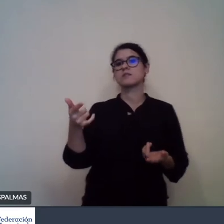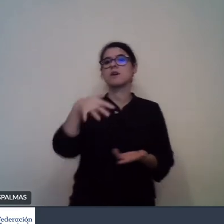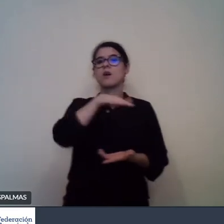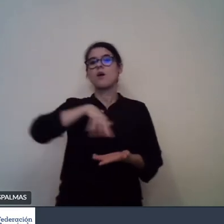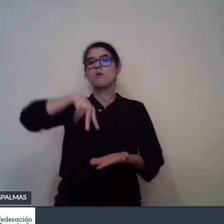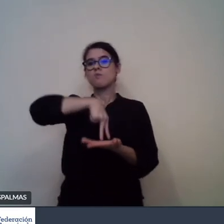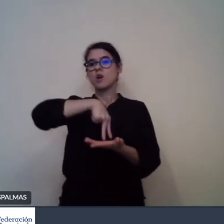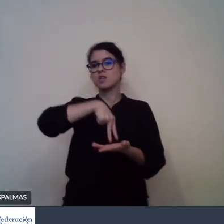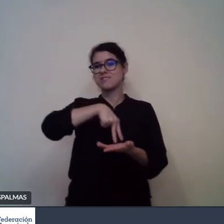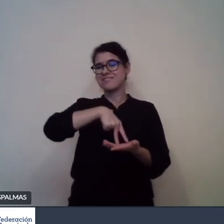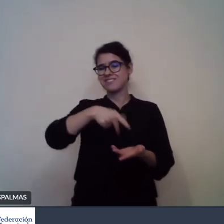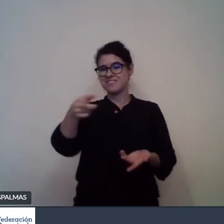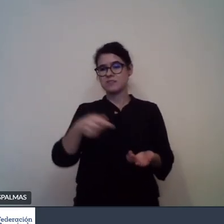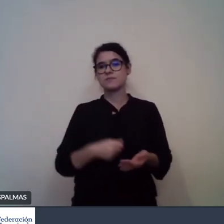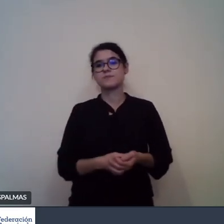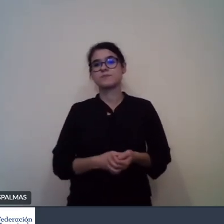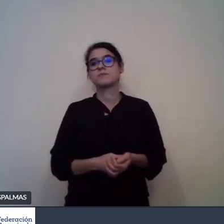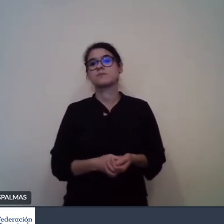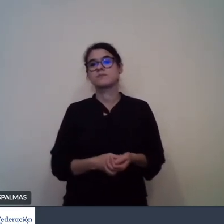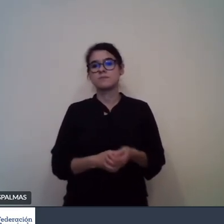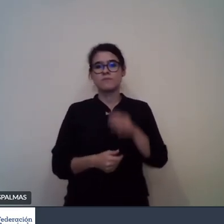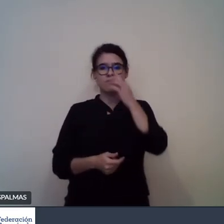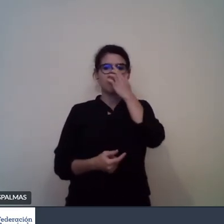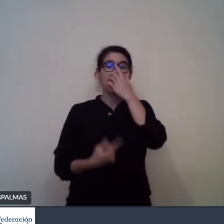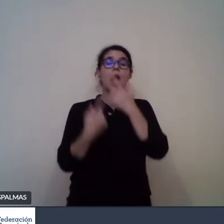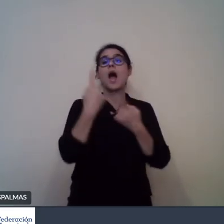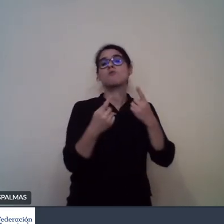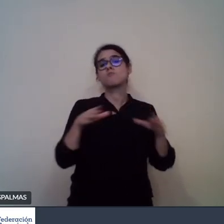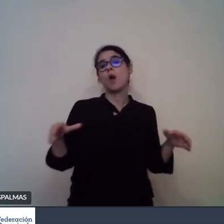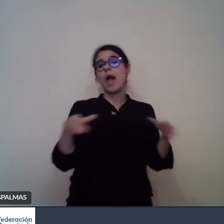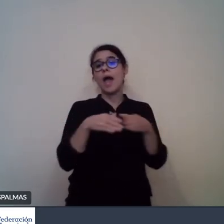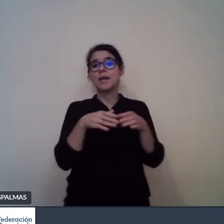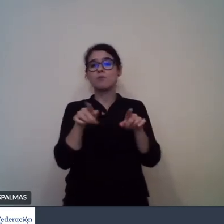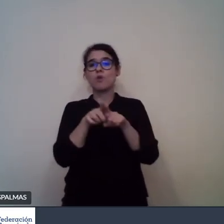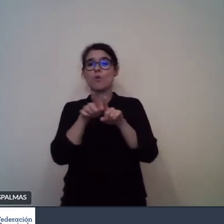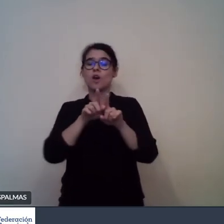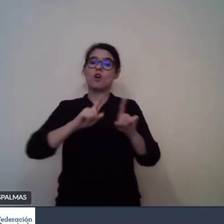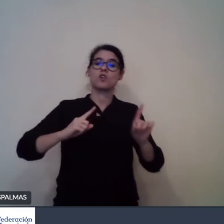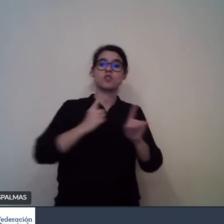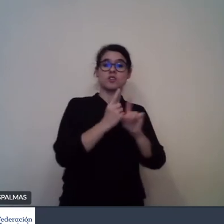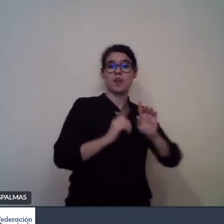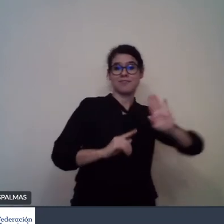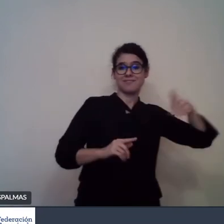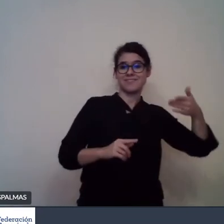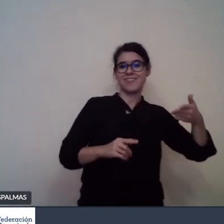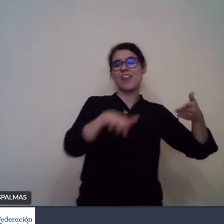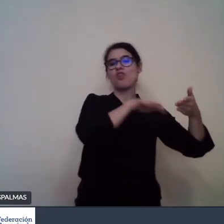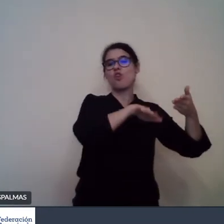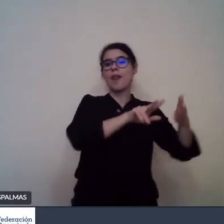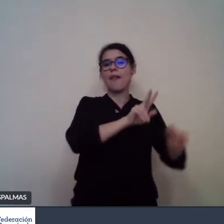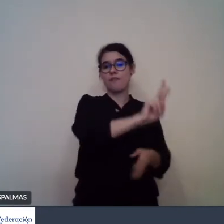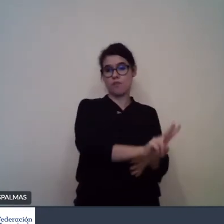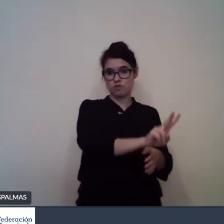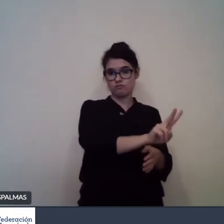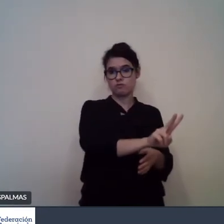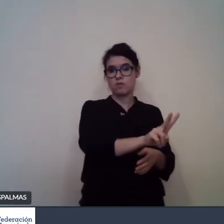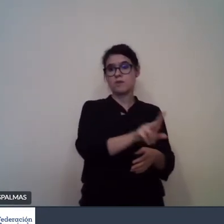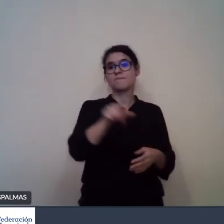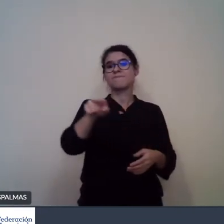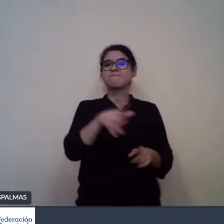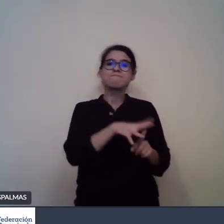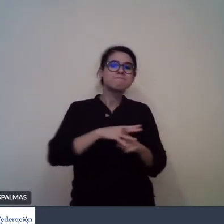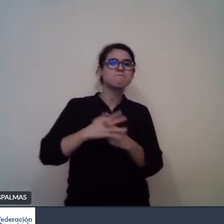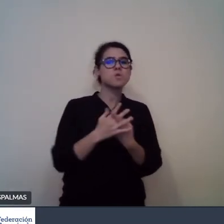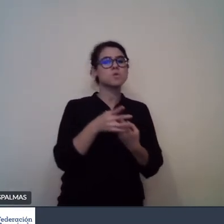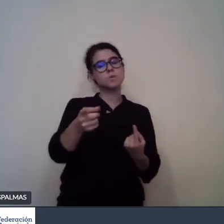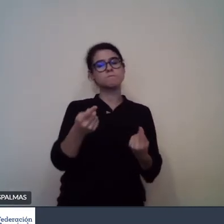incluso en el lado de uno, hay equipos que hacen el last con el lado contrario, en el lado de dos. En esta situación, quizás he